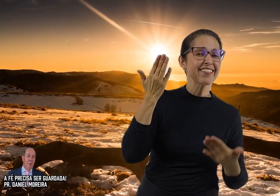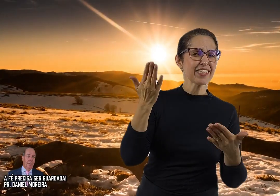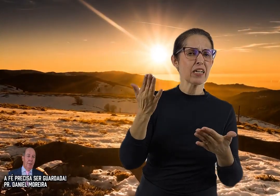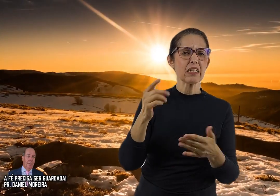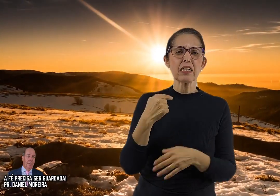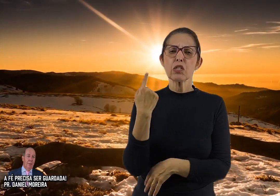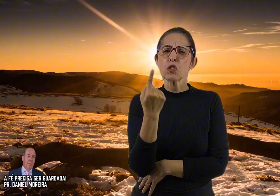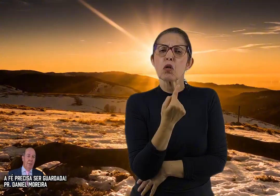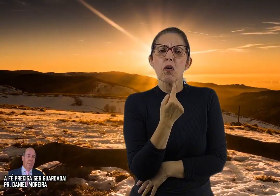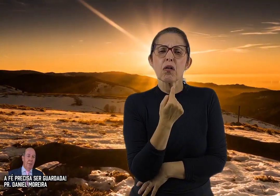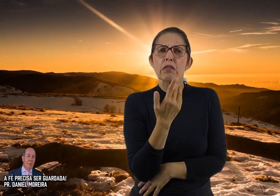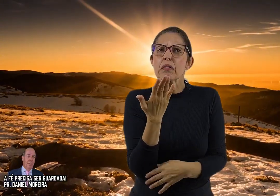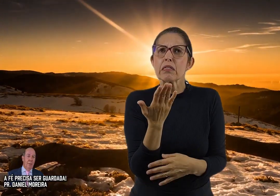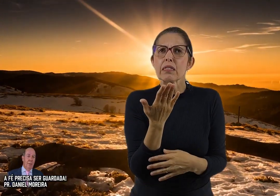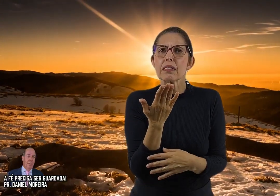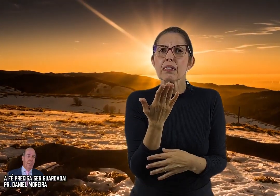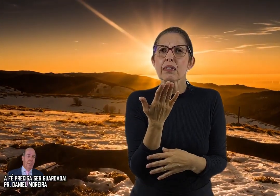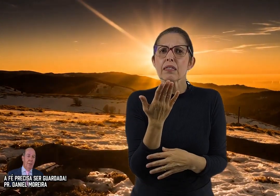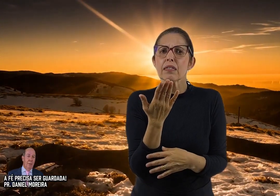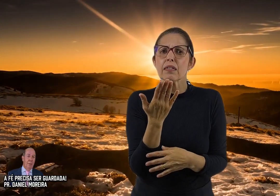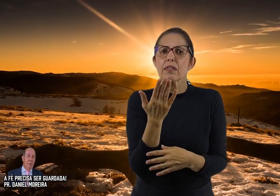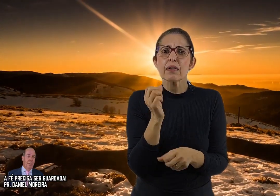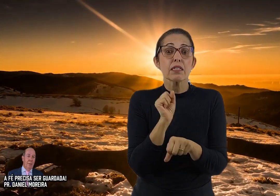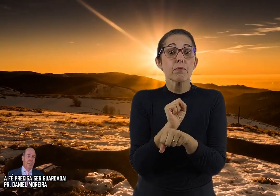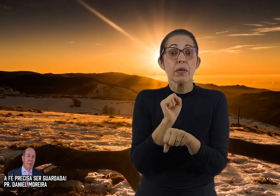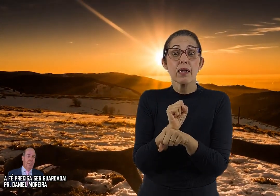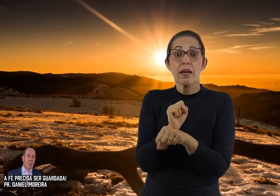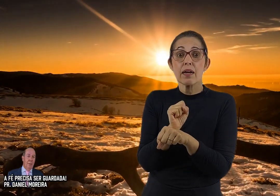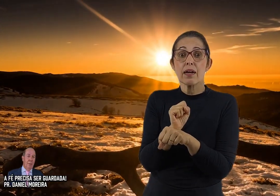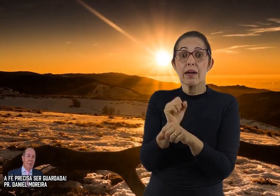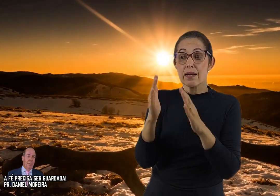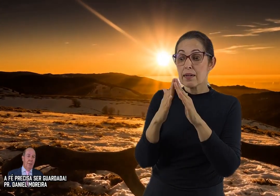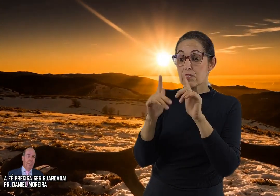tempo temos ainda para aguardar o arrebatamento da igreja?